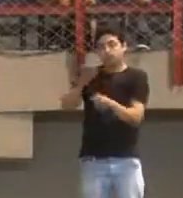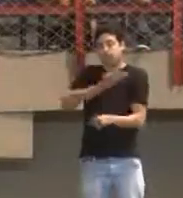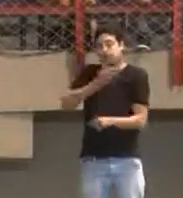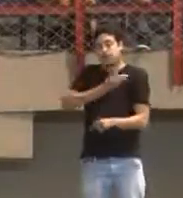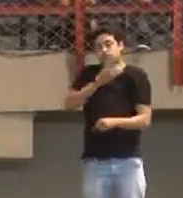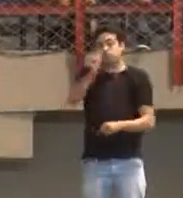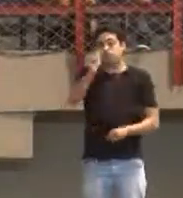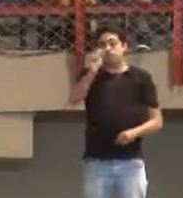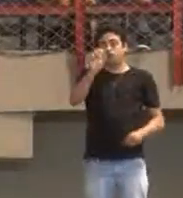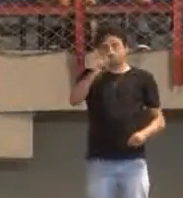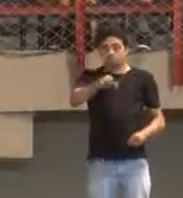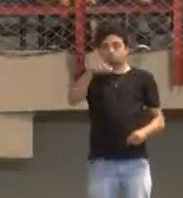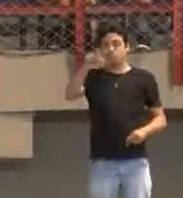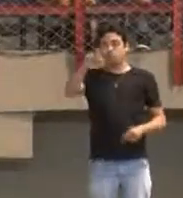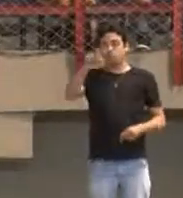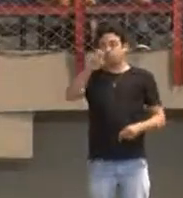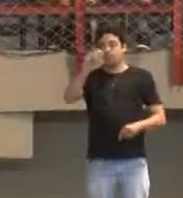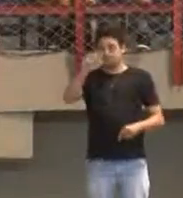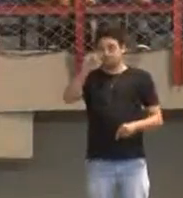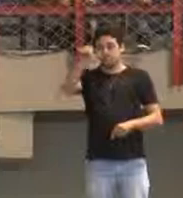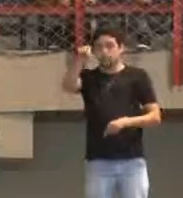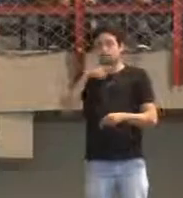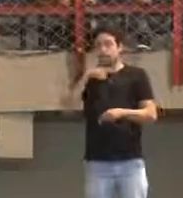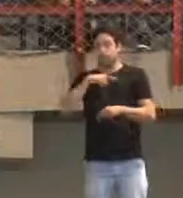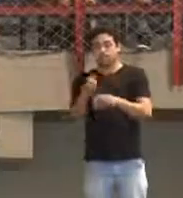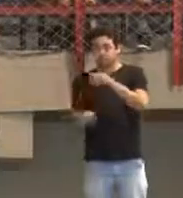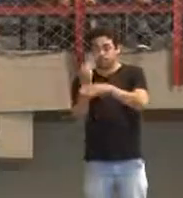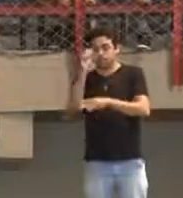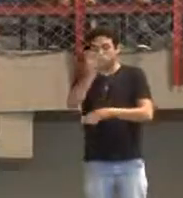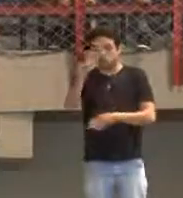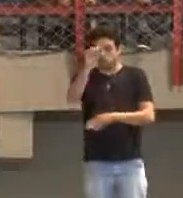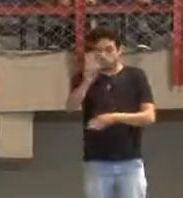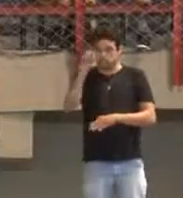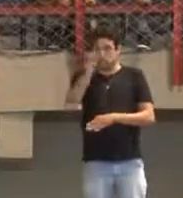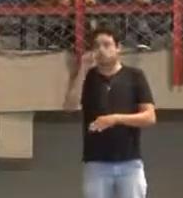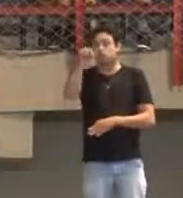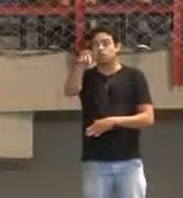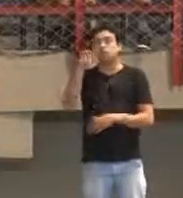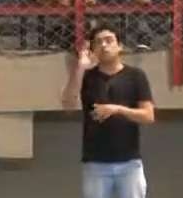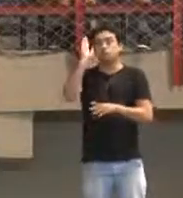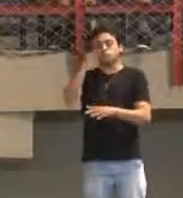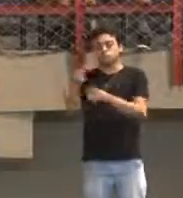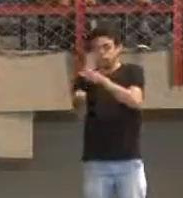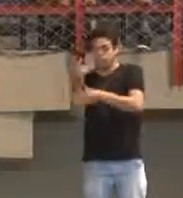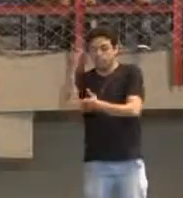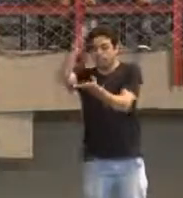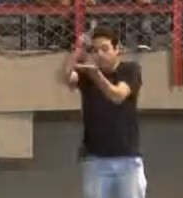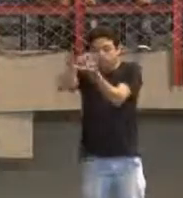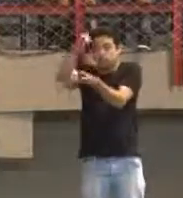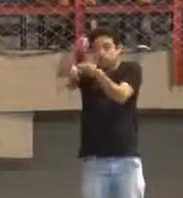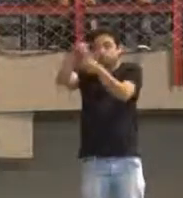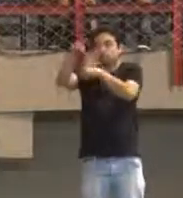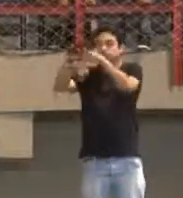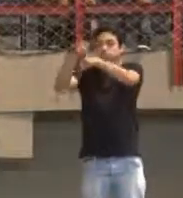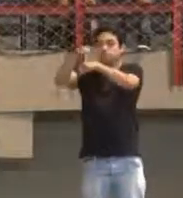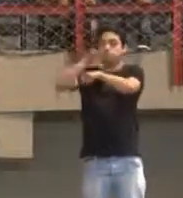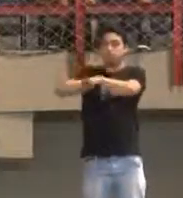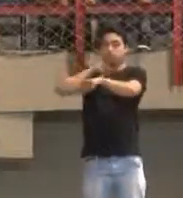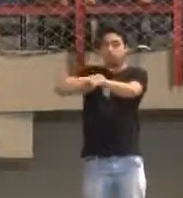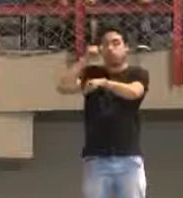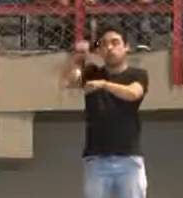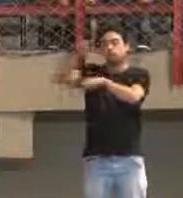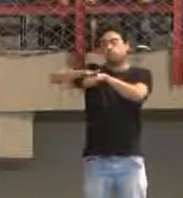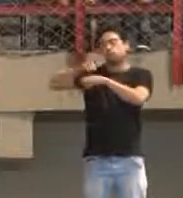Queiroz, eles são os fundadores da Sociedade do Raio, eles vão criar o realismo em Portugal, fazia